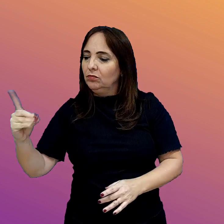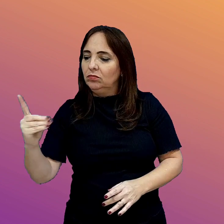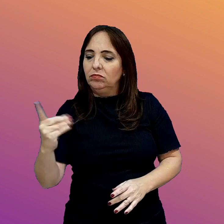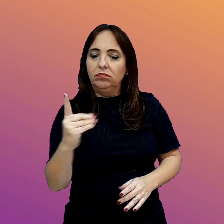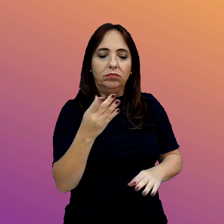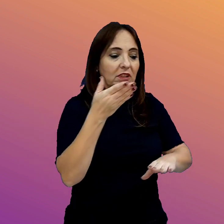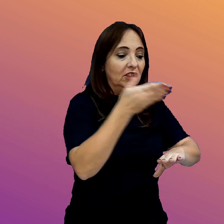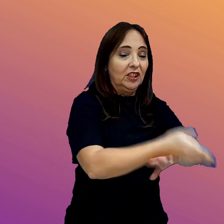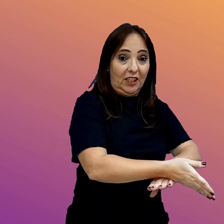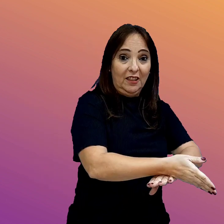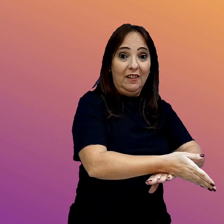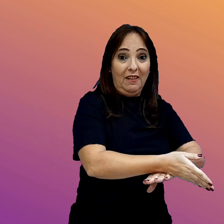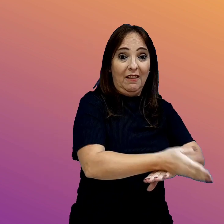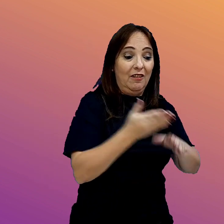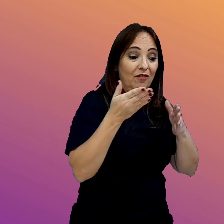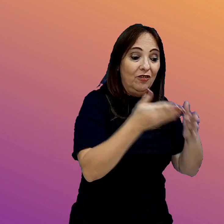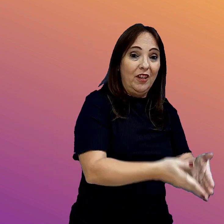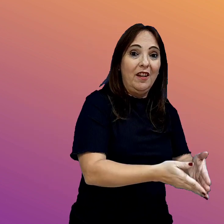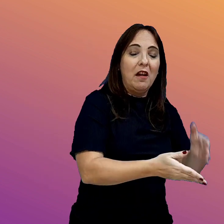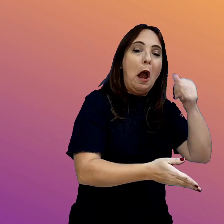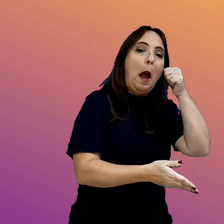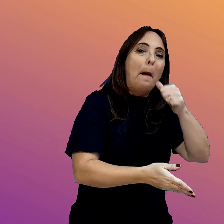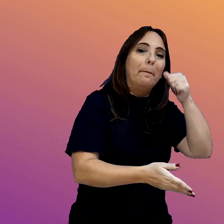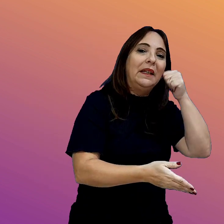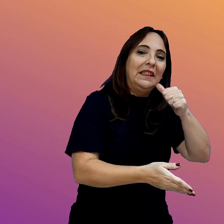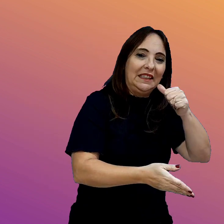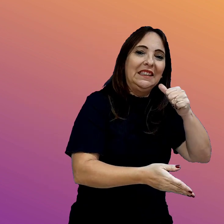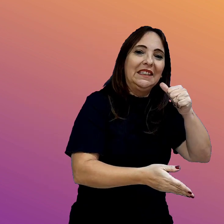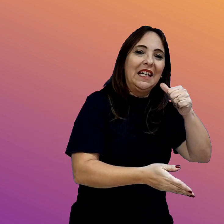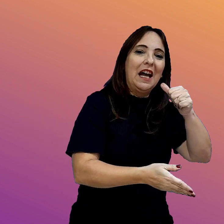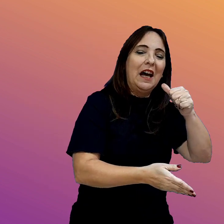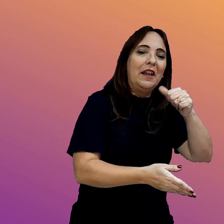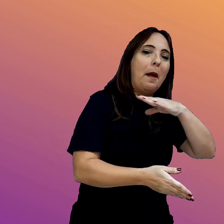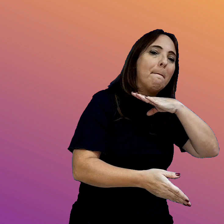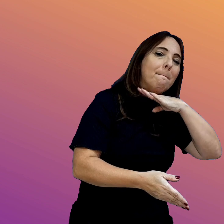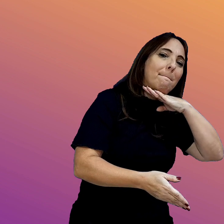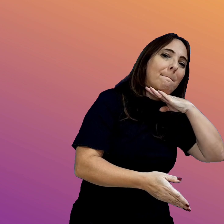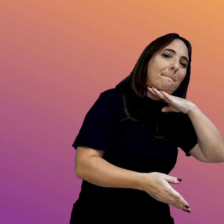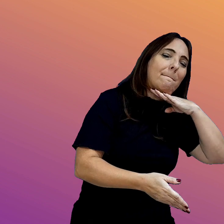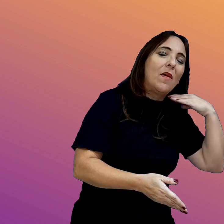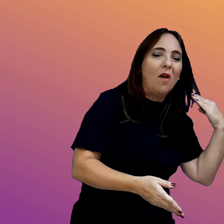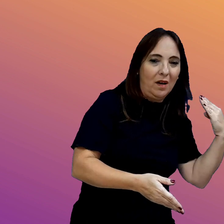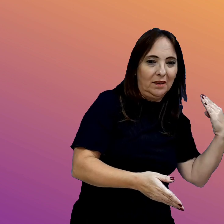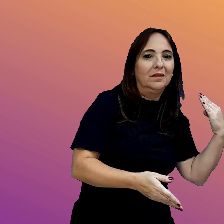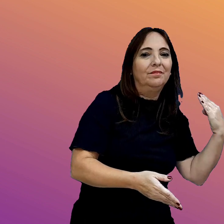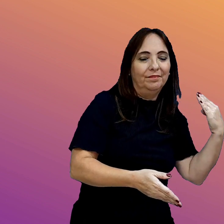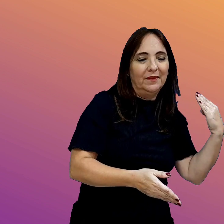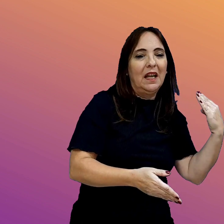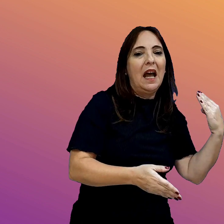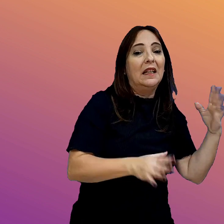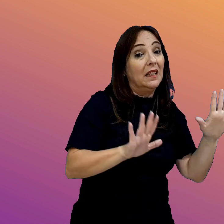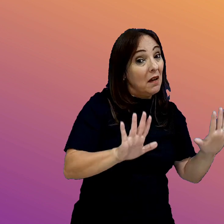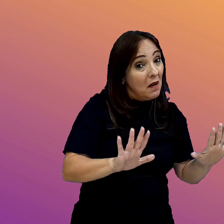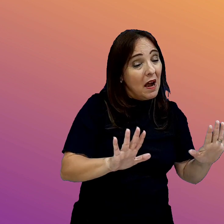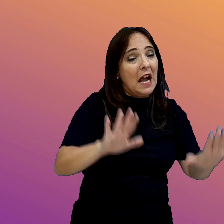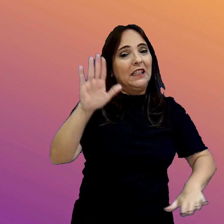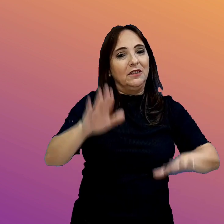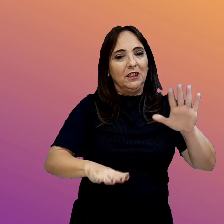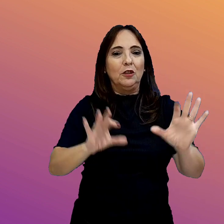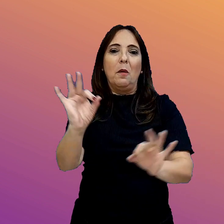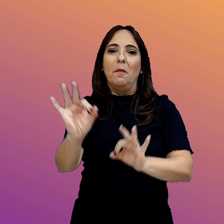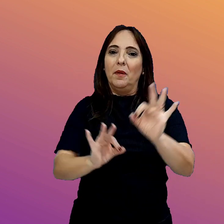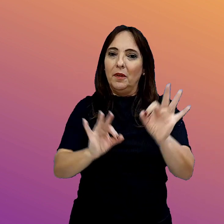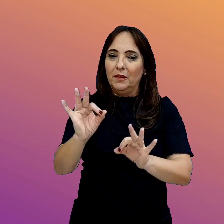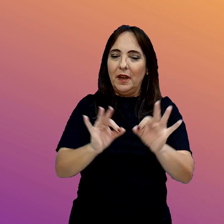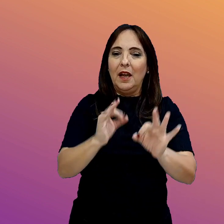que os sonhos, mesmo que os projetos pareçam estar mortos, né? Pareçam que não tem mais jeito,